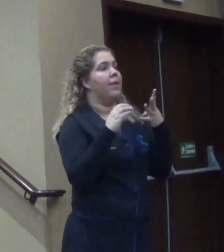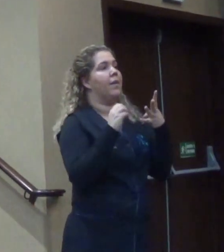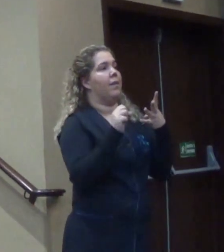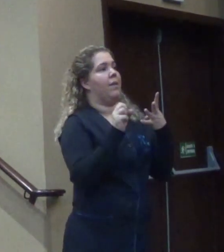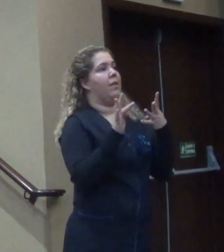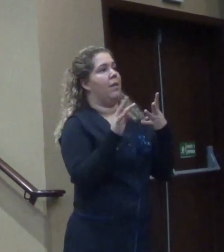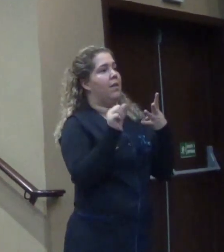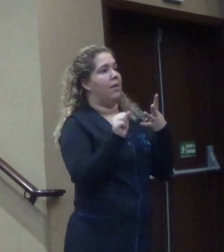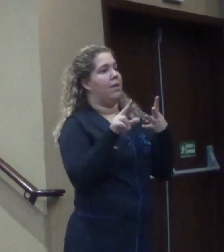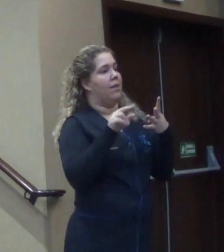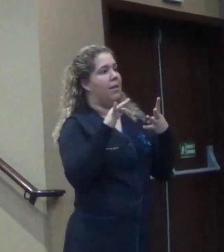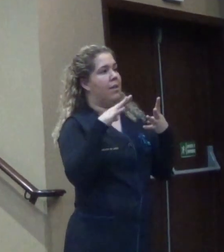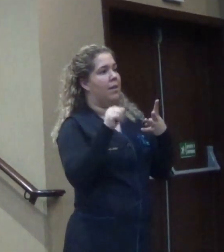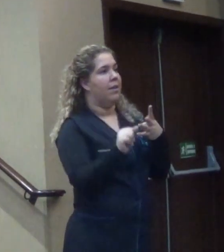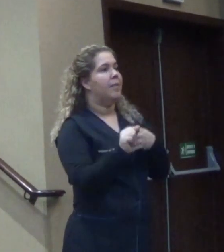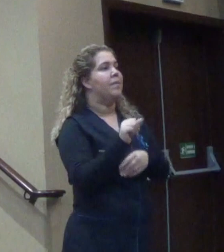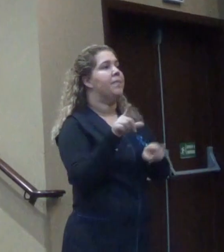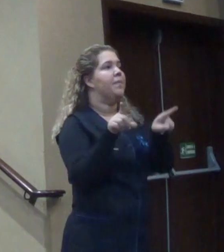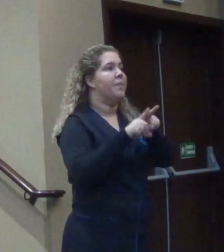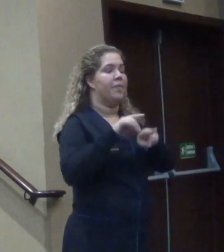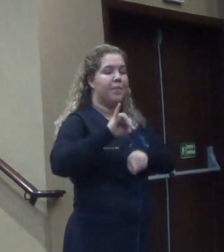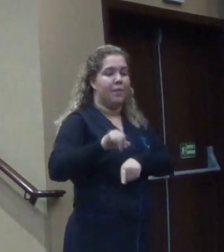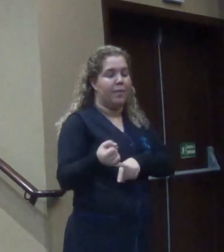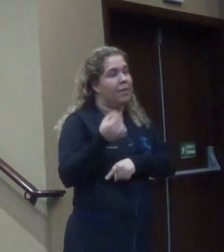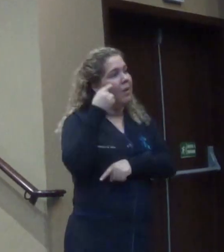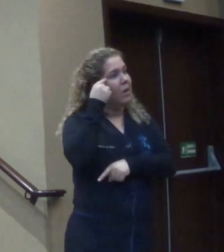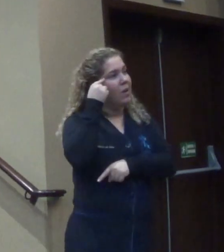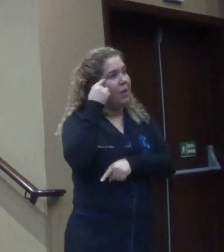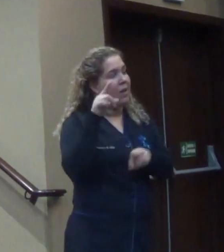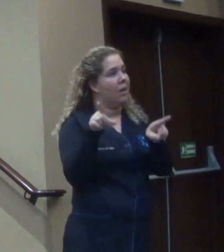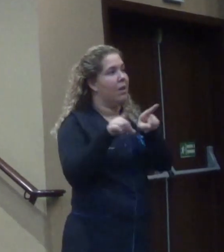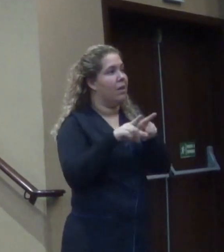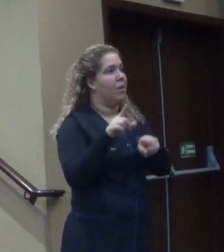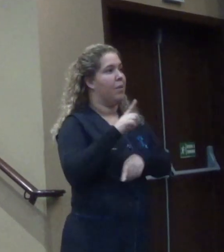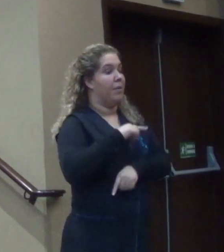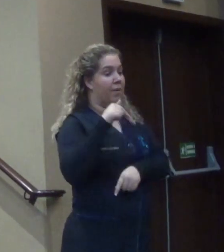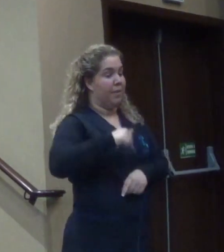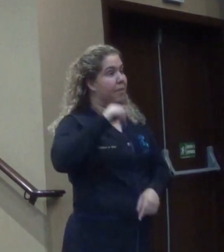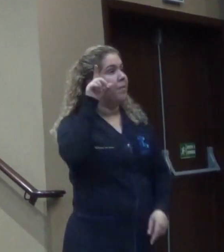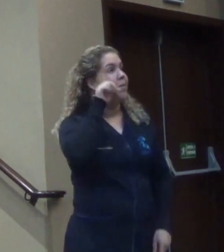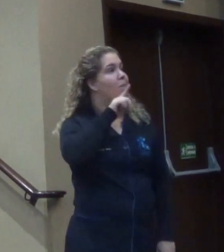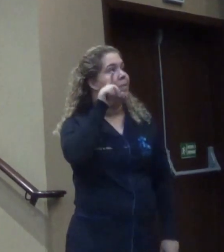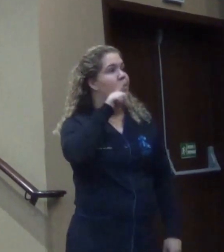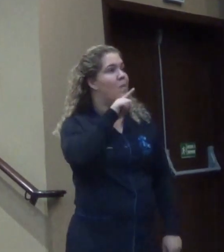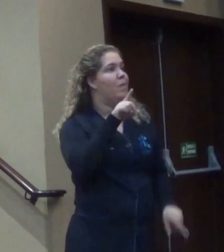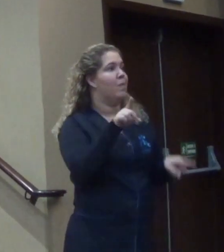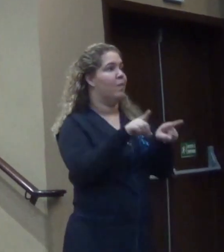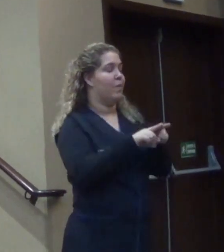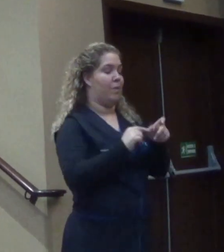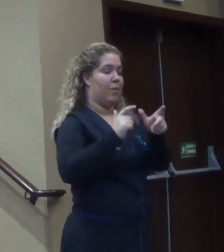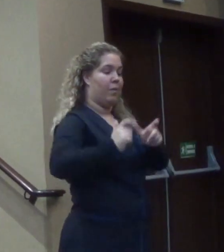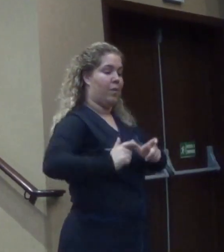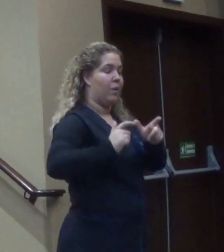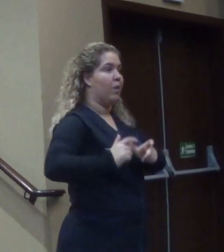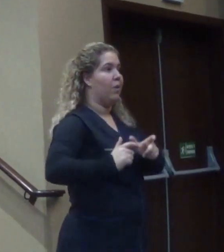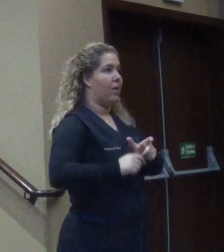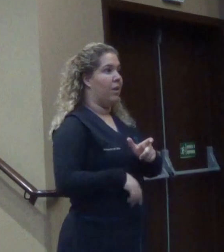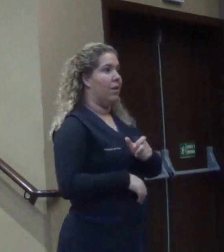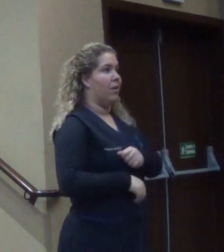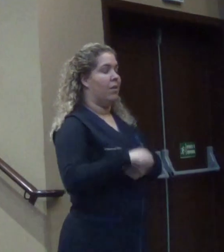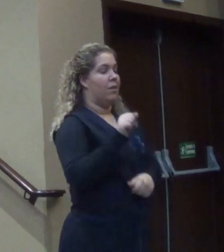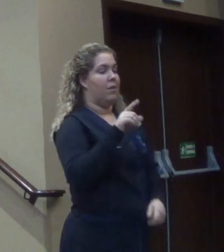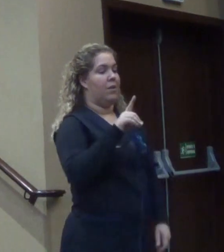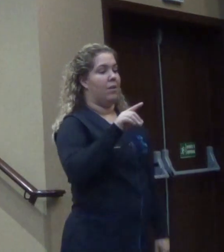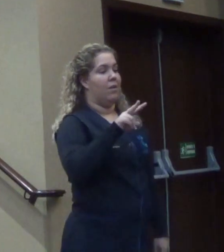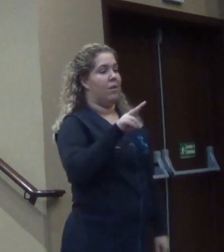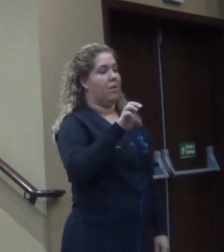Japão tem a ilha de Okinawa, e aqui nos Estados Unidos a região dos adventistas do sul